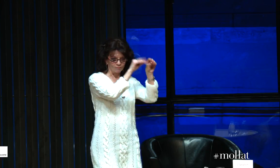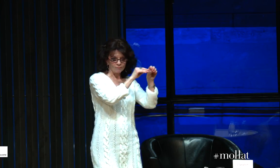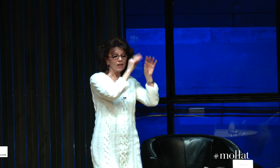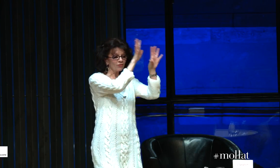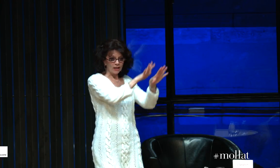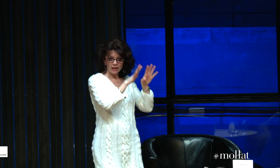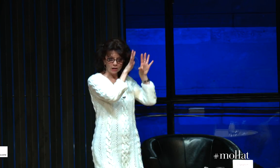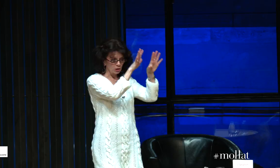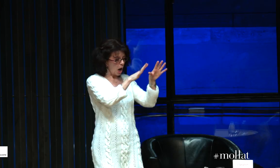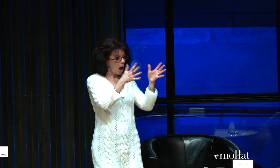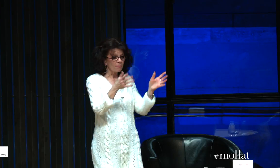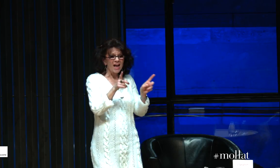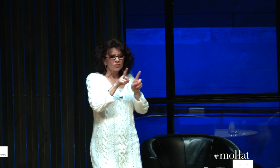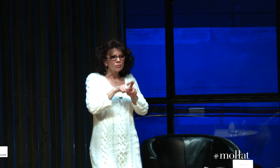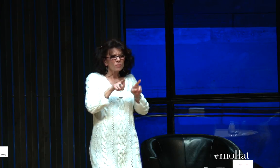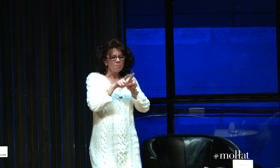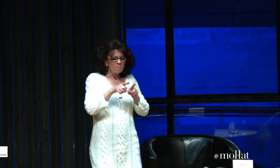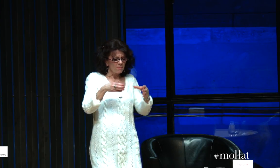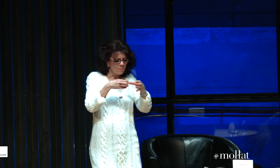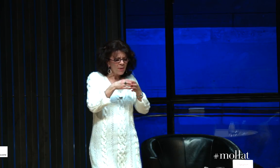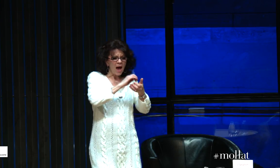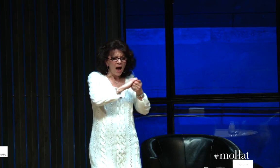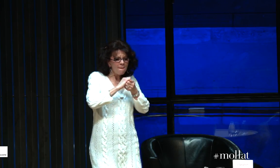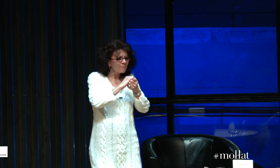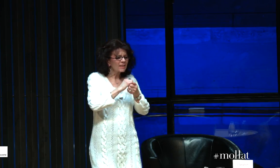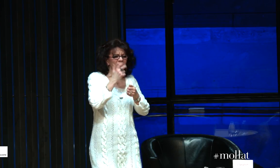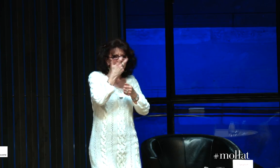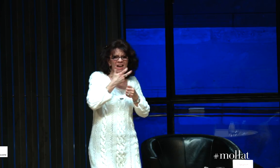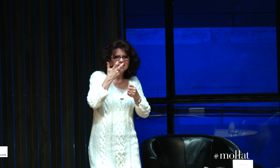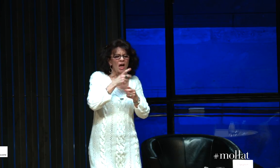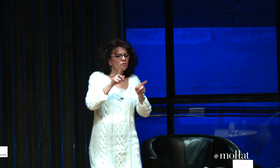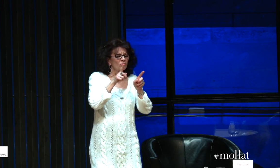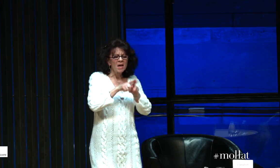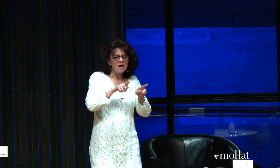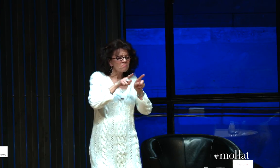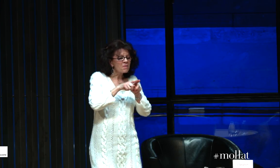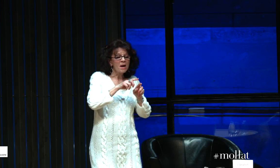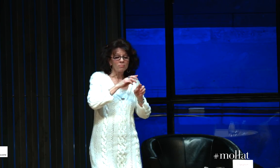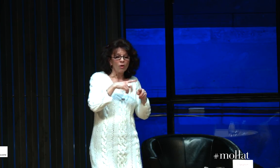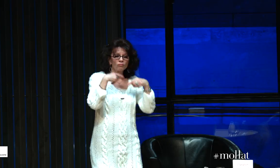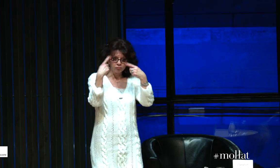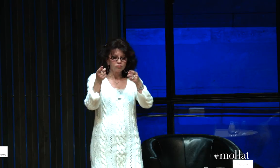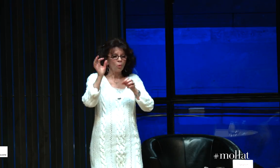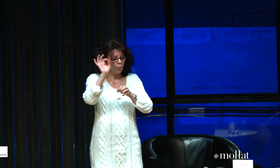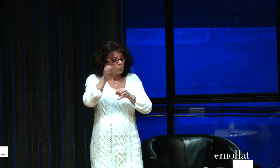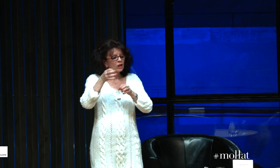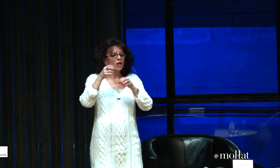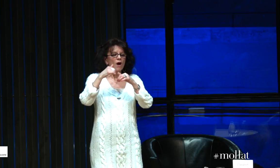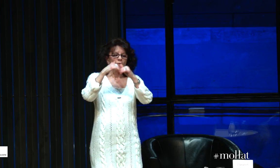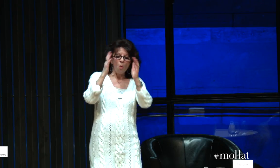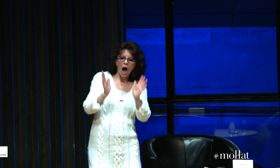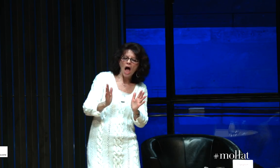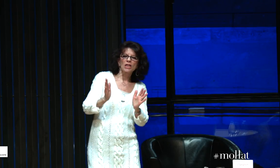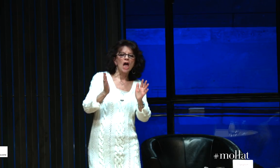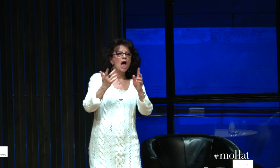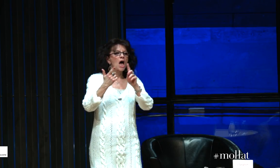souci. Et nous avons vécu plusieurs années. Nous avions des amis oralistes que nous fréquentions toujours